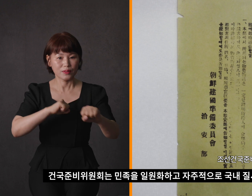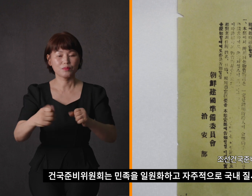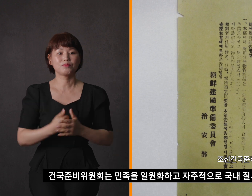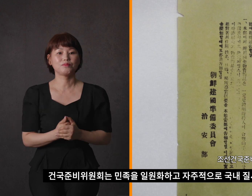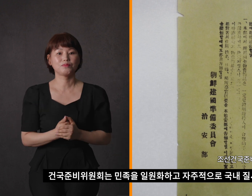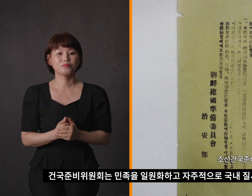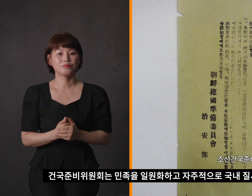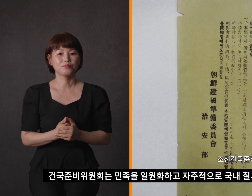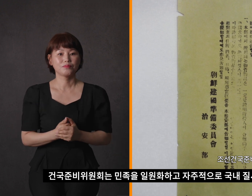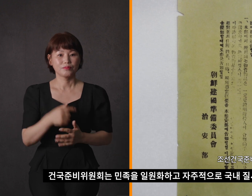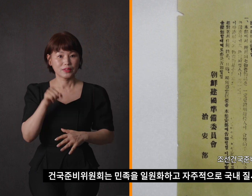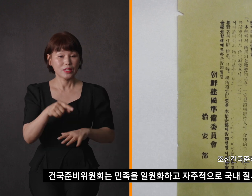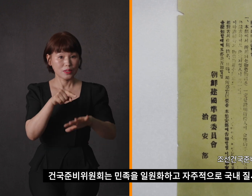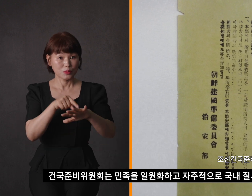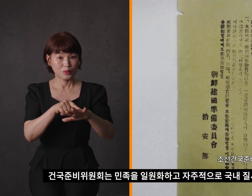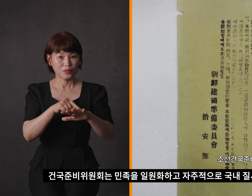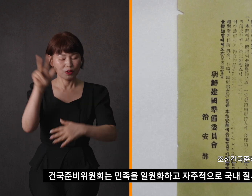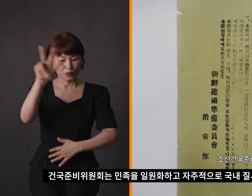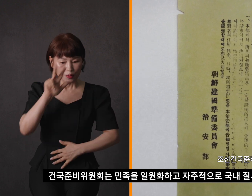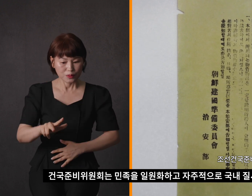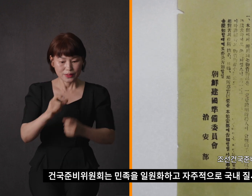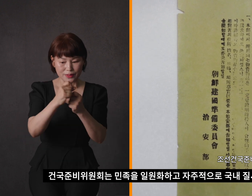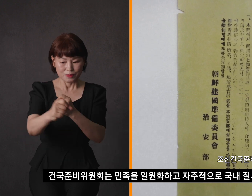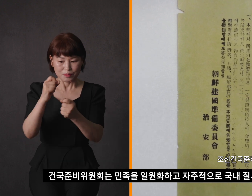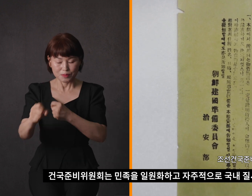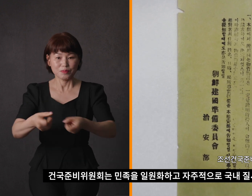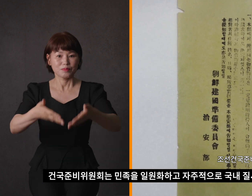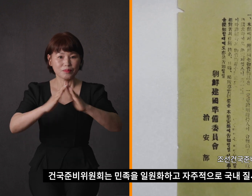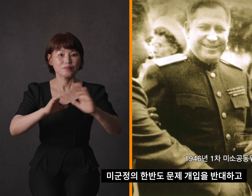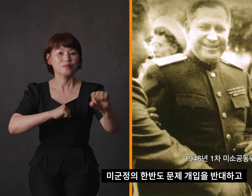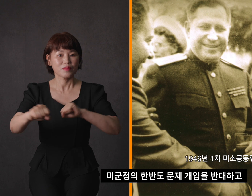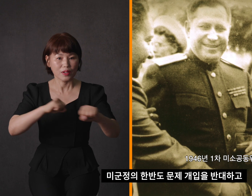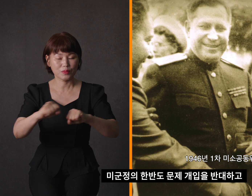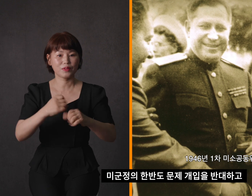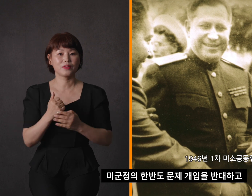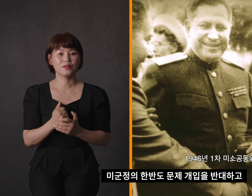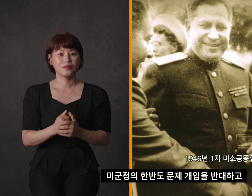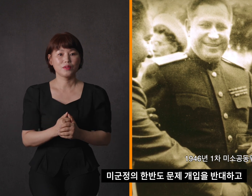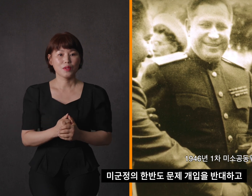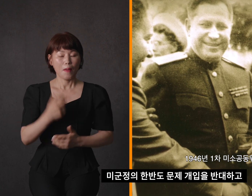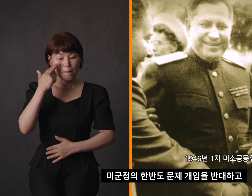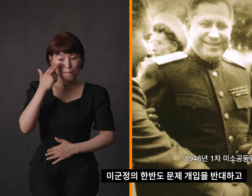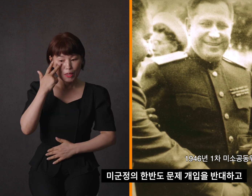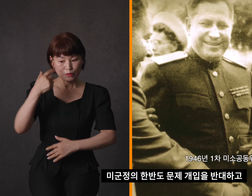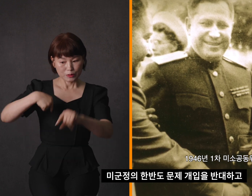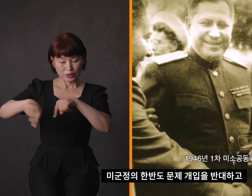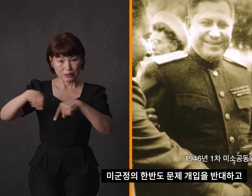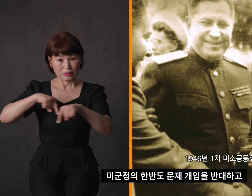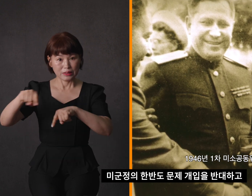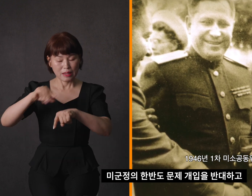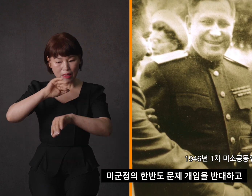건국준비위원회는 민족을 일원화하고 자주적으로 국내 질서를 유지하며 미 군정의 한반도 문제